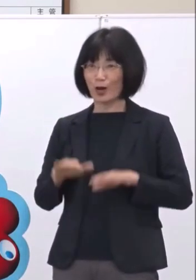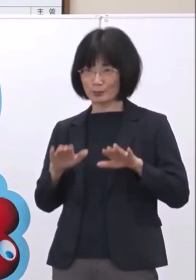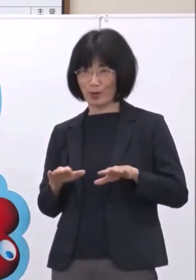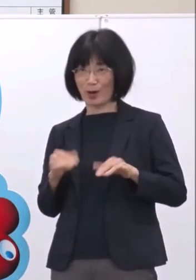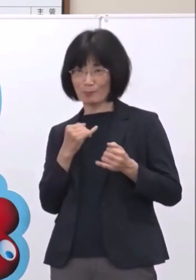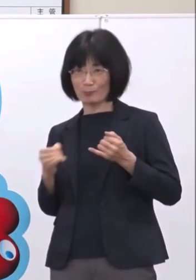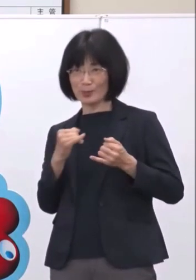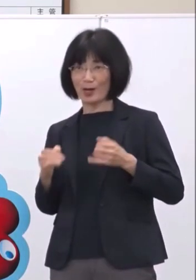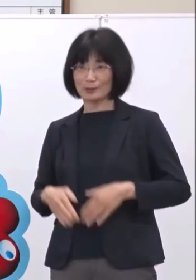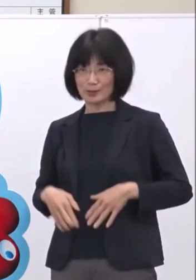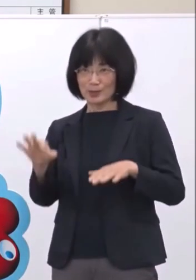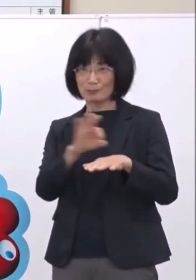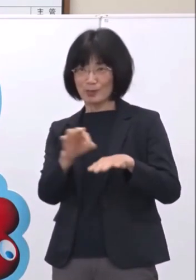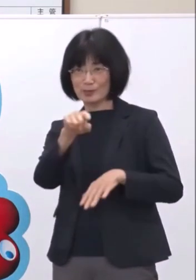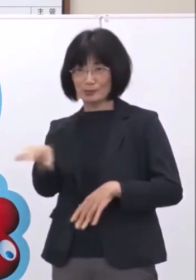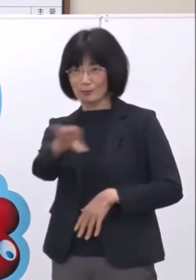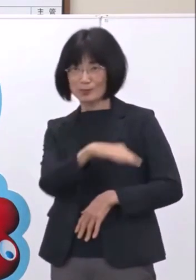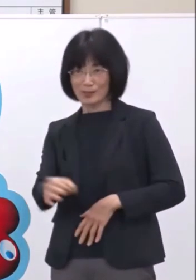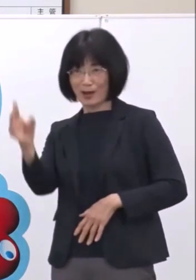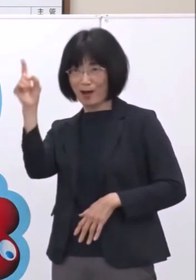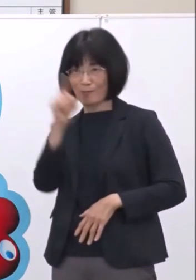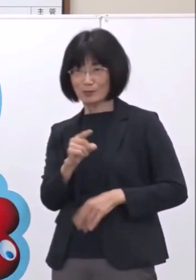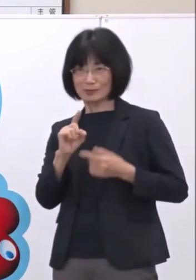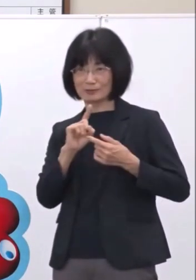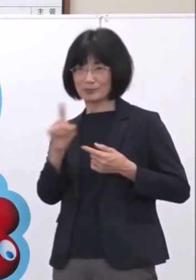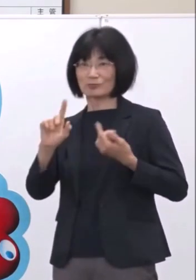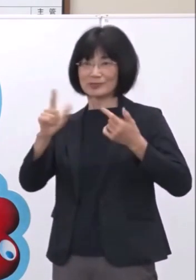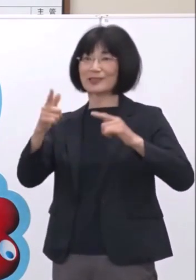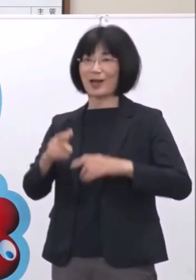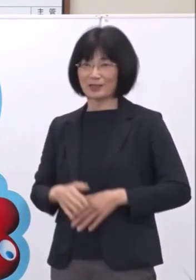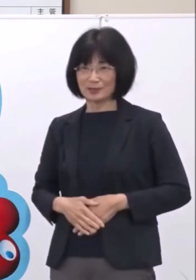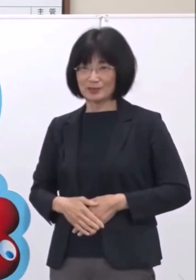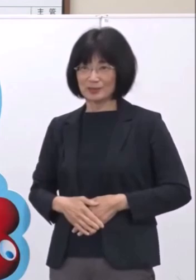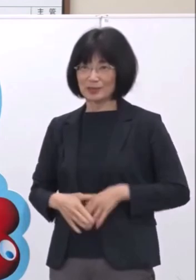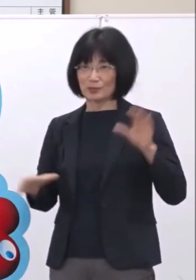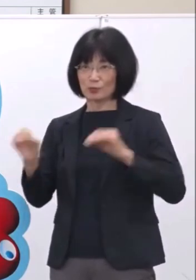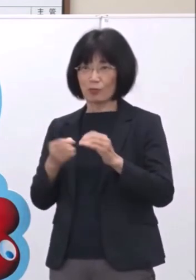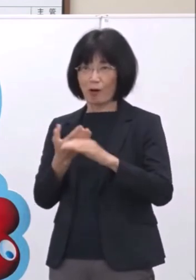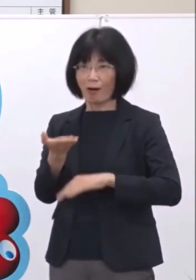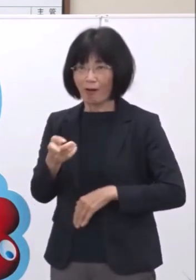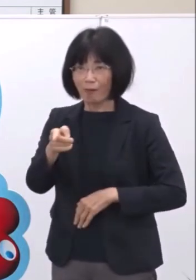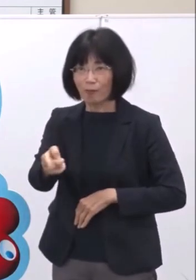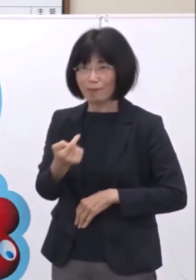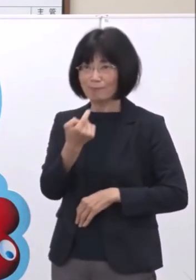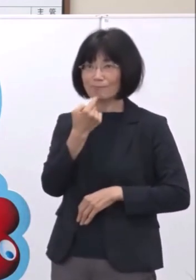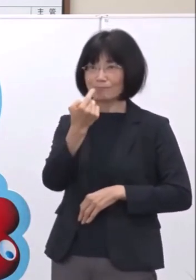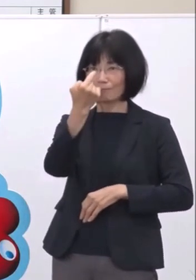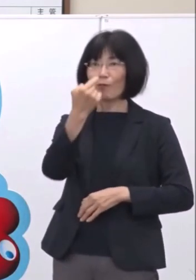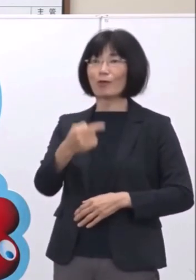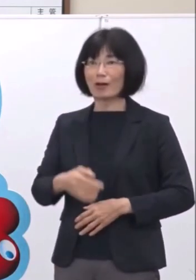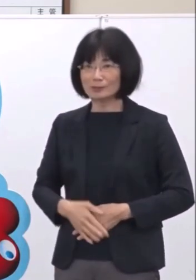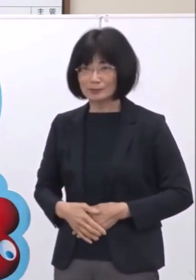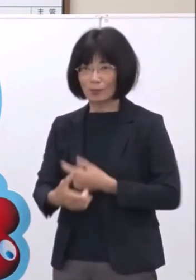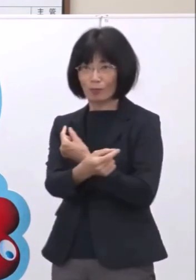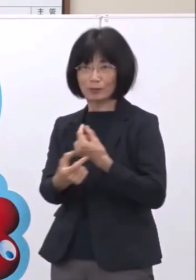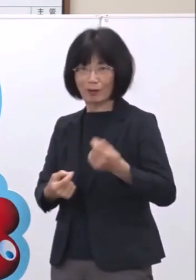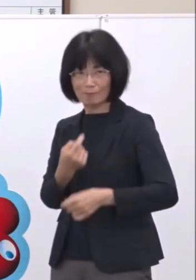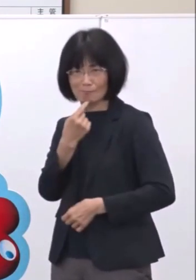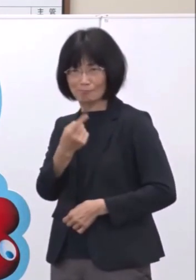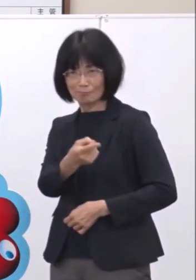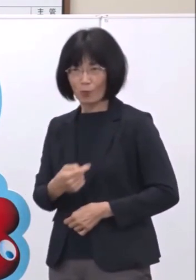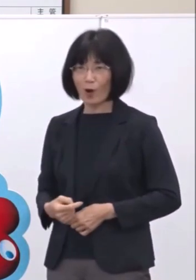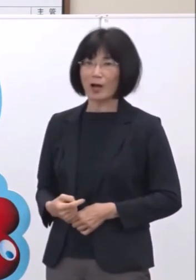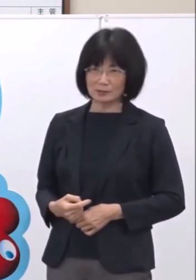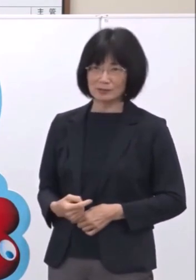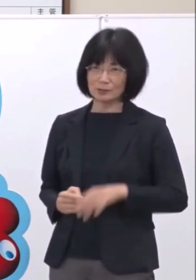やメディアさんが悪いって言ってるんじゃないんですよ。こうなぜ情報が出るんだっていうところにちょっとお互い疑心暗鬼になっちゃうじゃないです